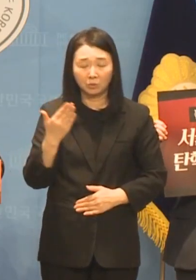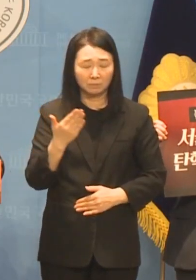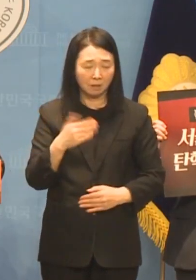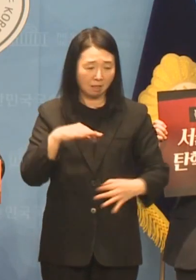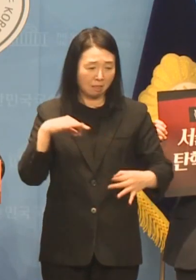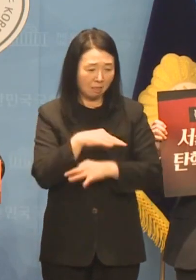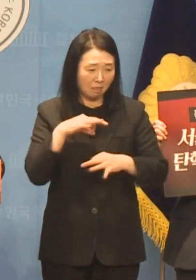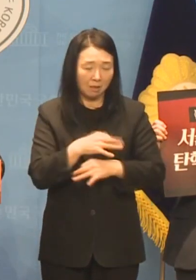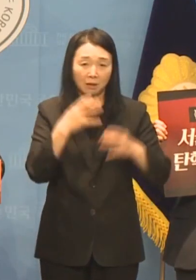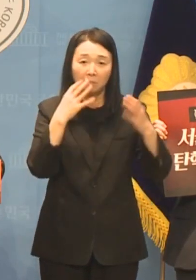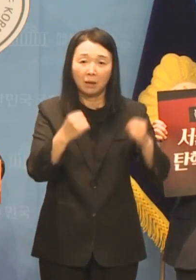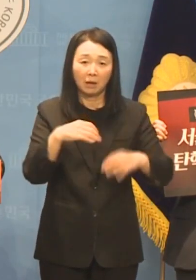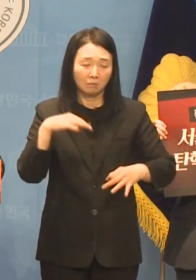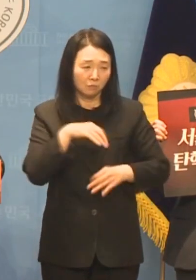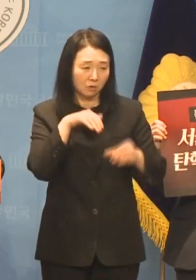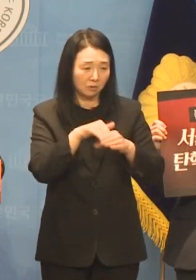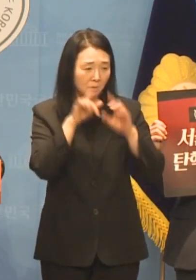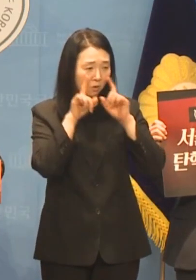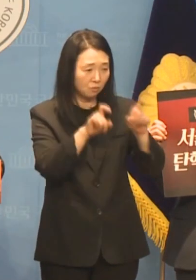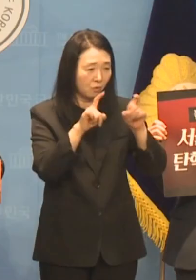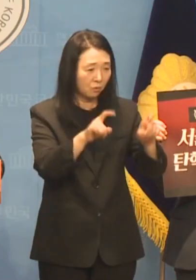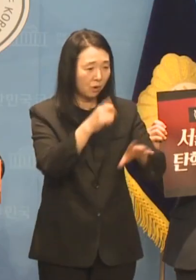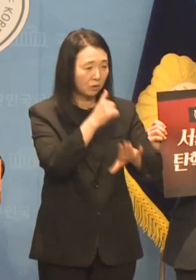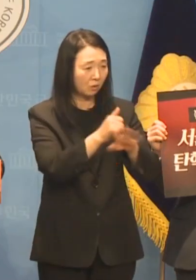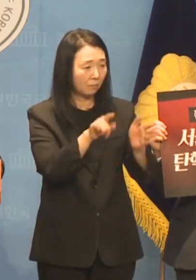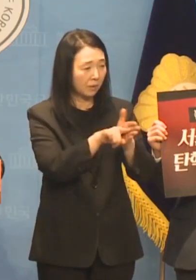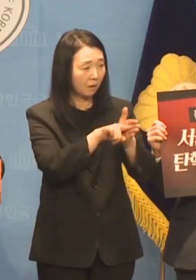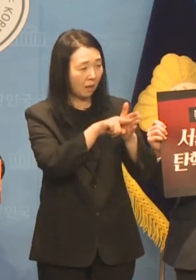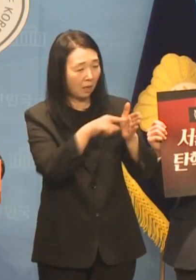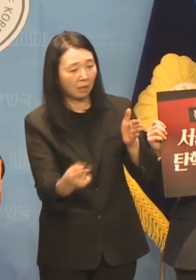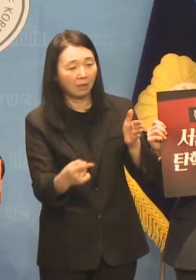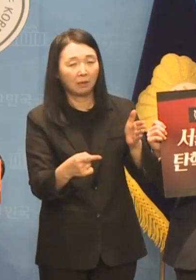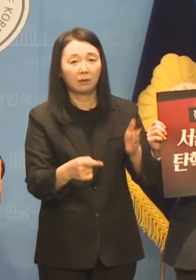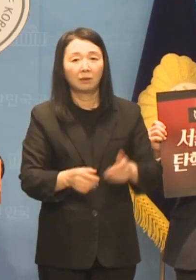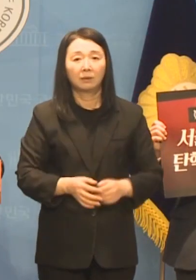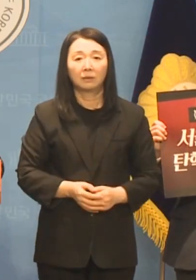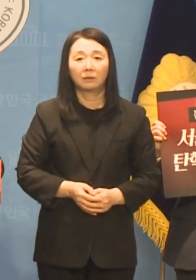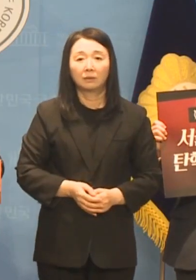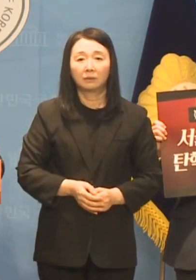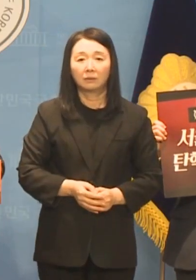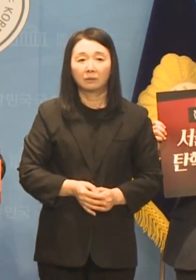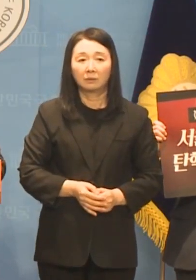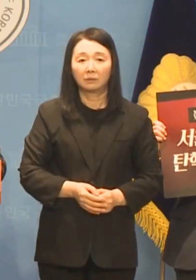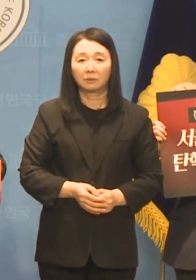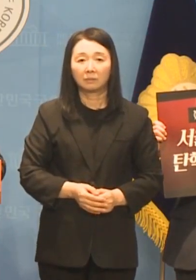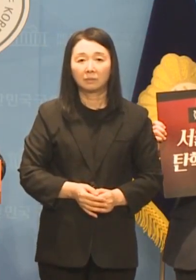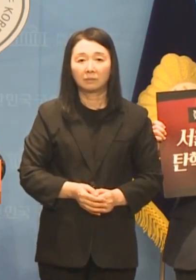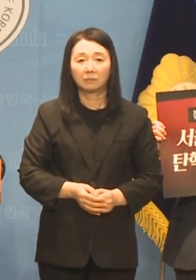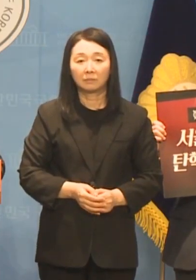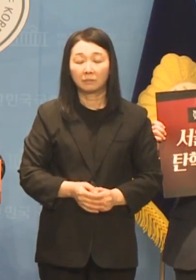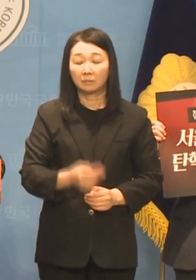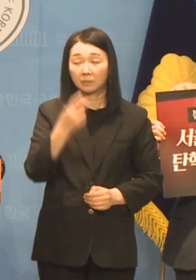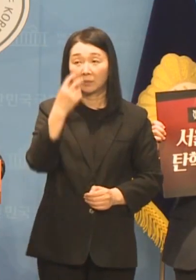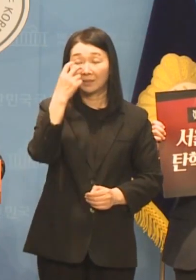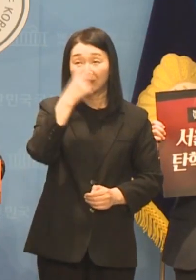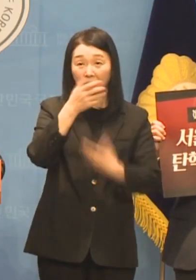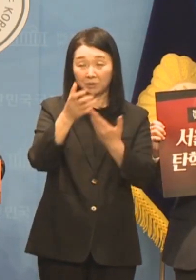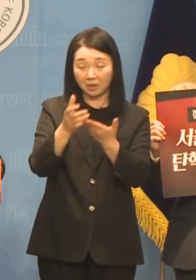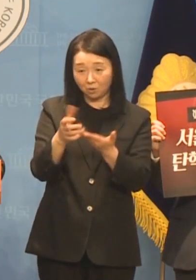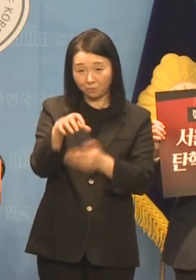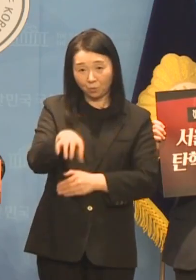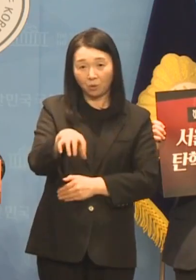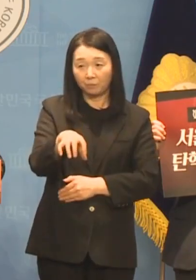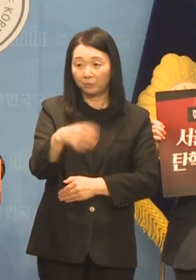비리와 부정선거 의혹은 그 신뢰를 송두리째 흔들고 있습니다. 감사원의 최근